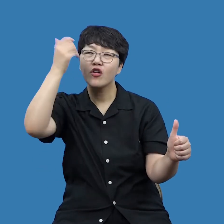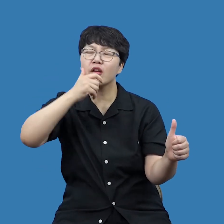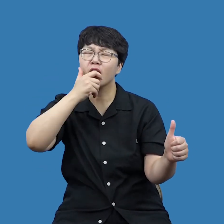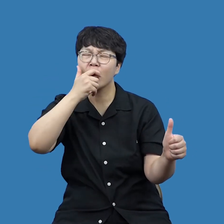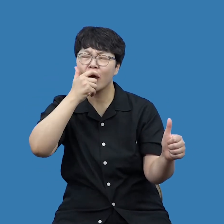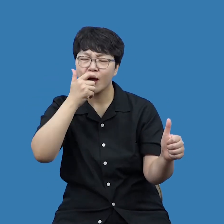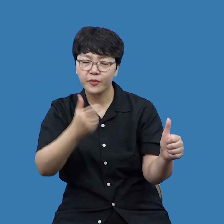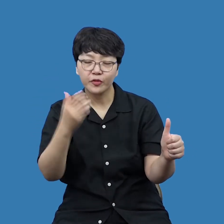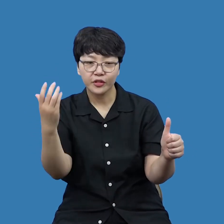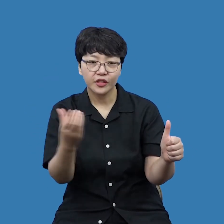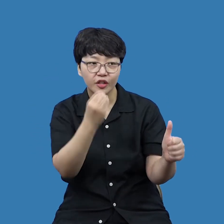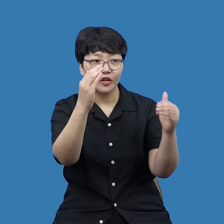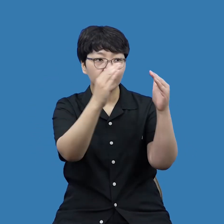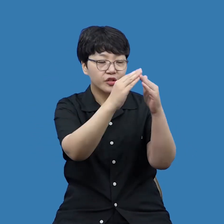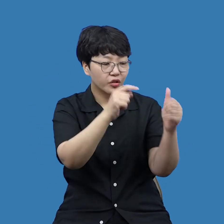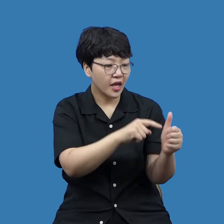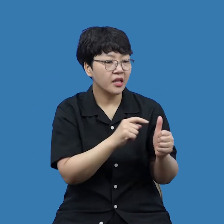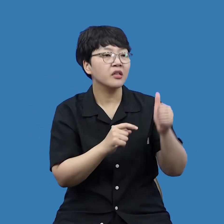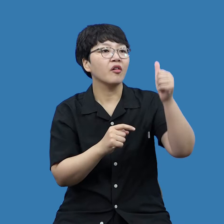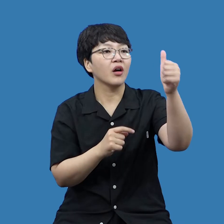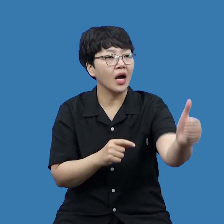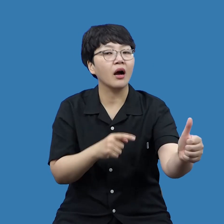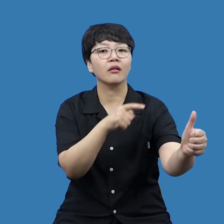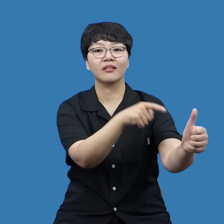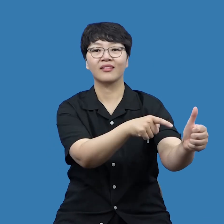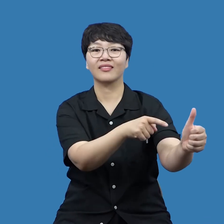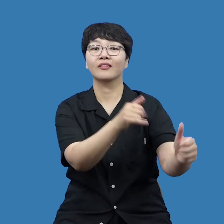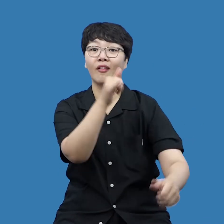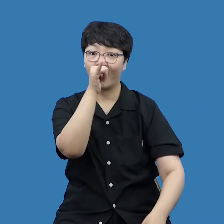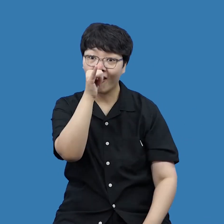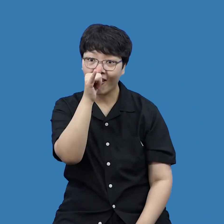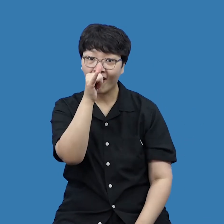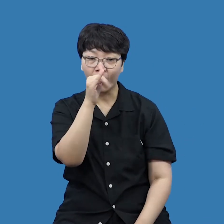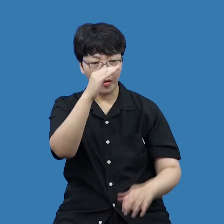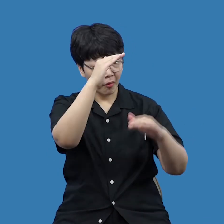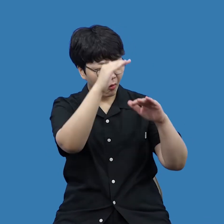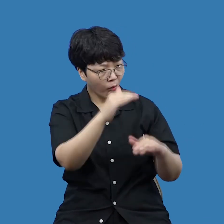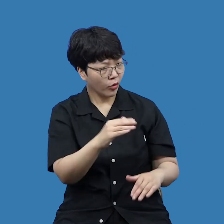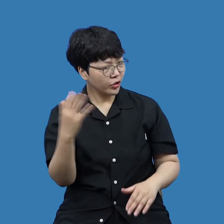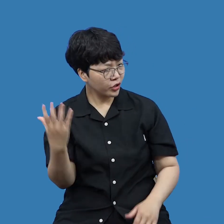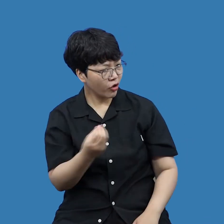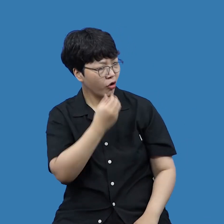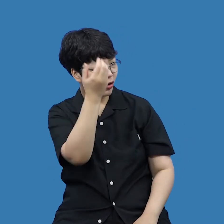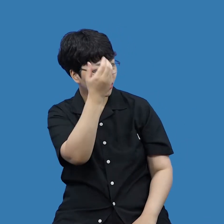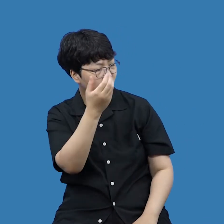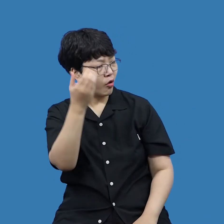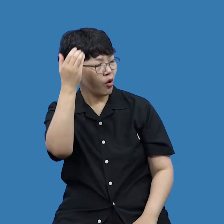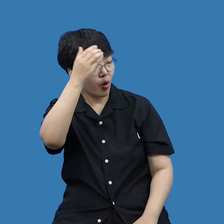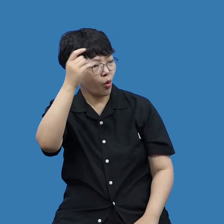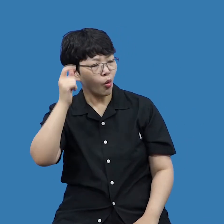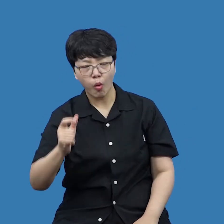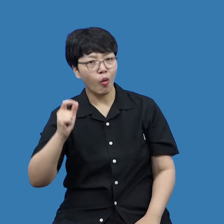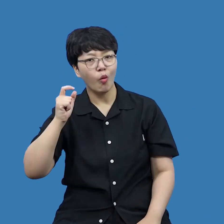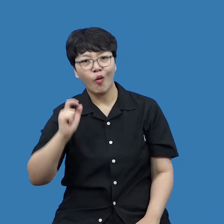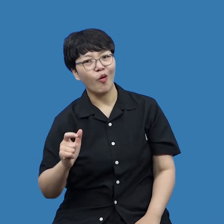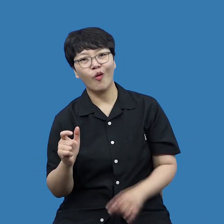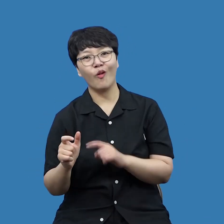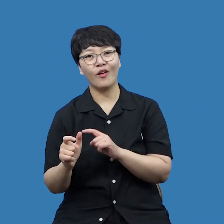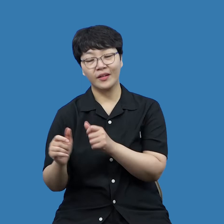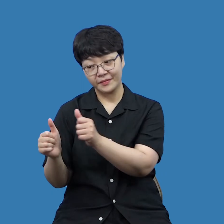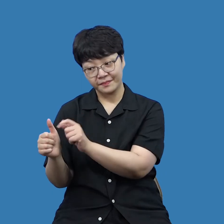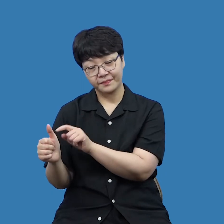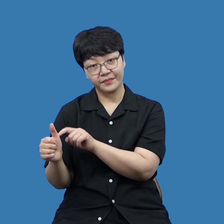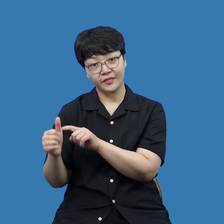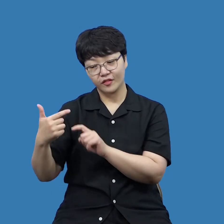감동으로 성전에 들어가, 이렇게 기록되어 있습니다. 여러분, 이 누가가 누가복음 말고 또 하나